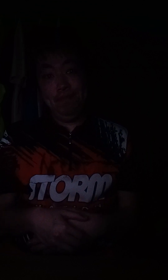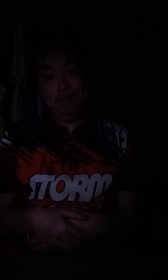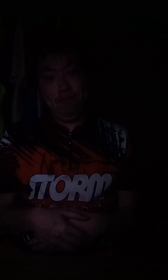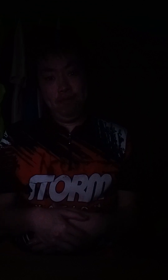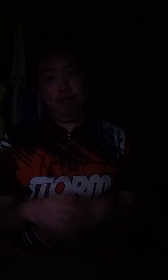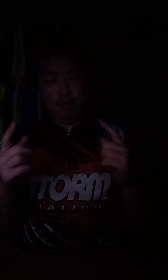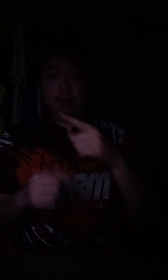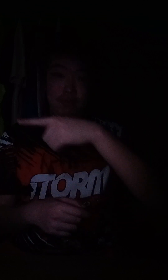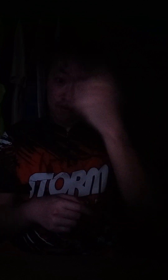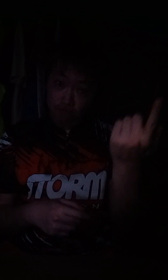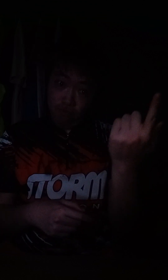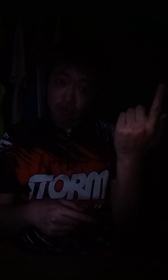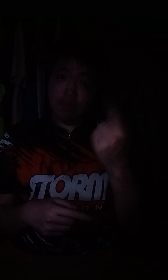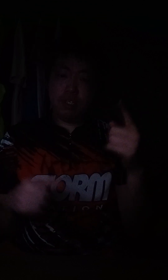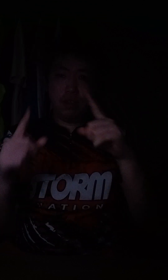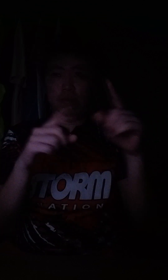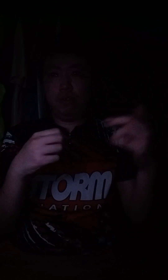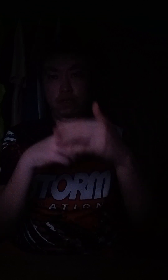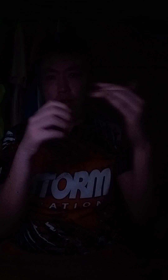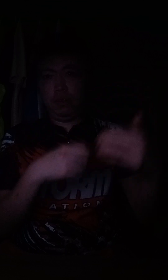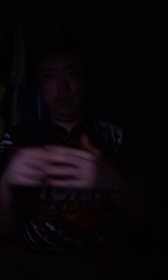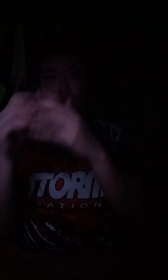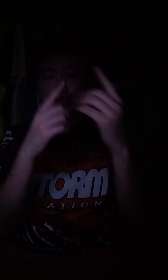그날 오후 병원에 반가운 얼굴이 찾아왔습니다.